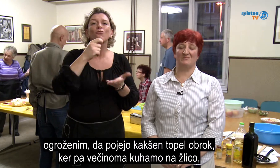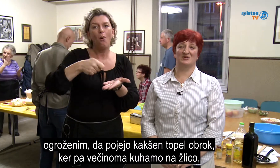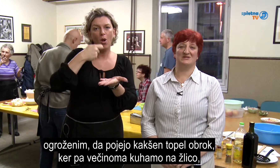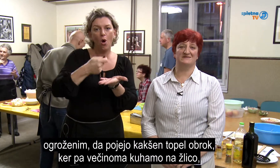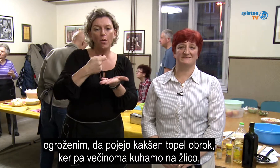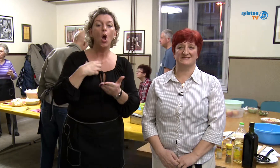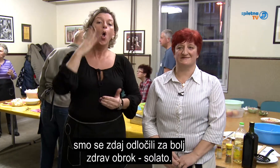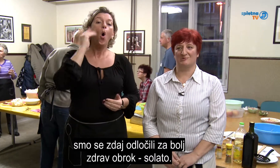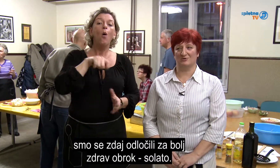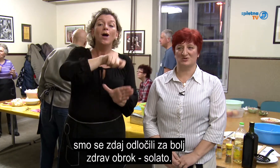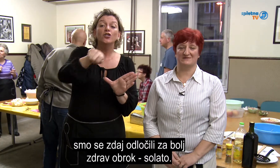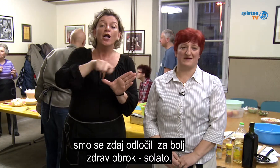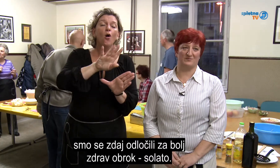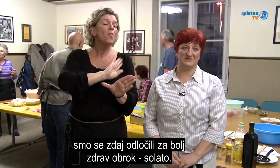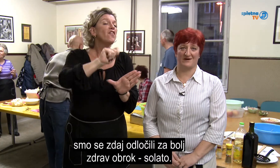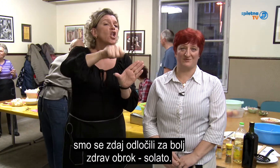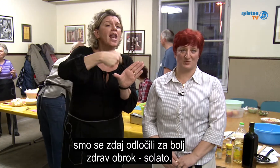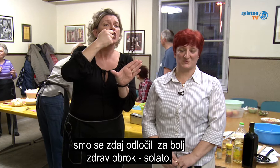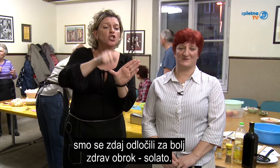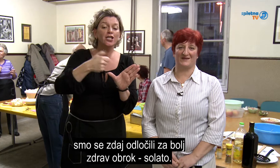na žlico, smo se zdaj odločili za bolj zdravi obrok solato.